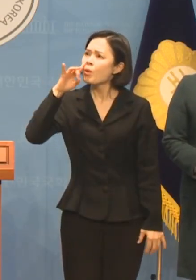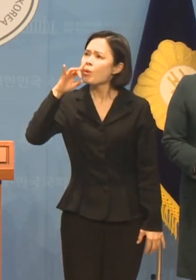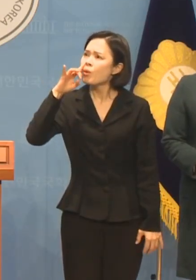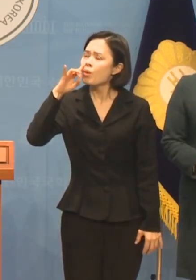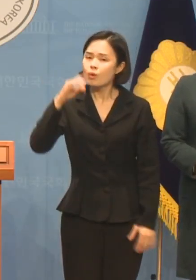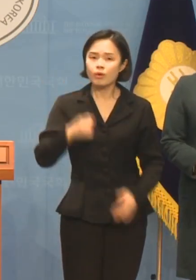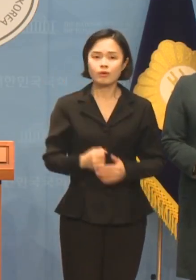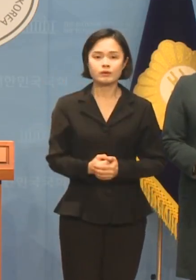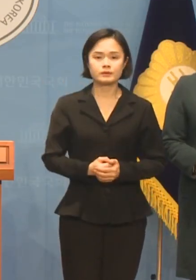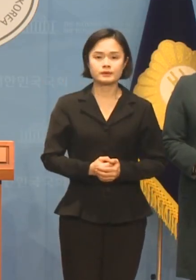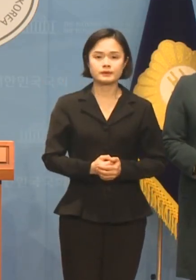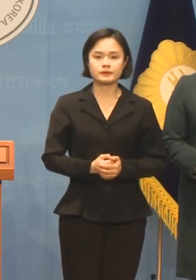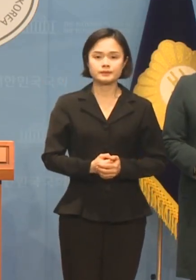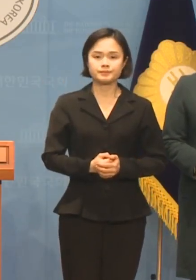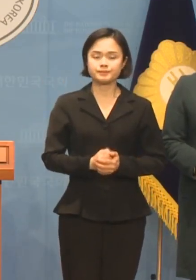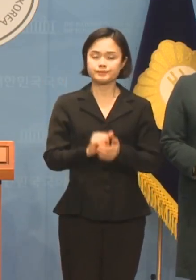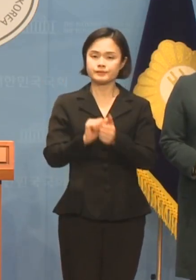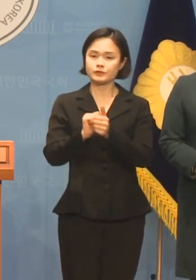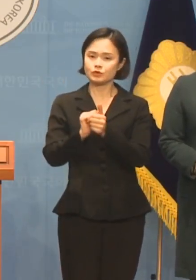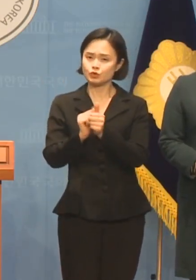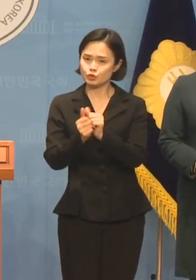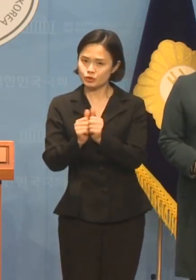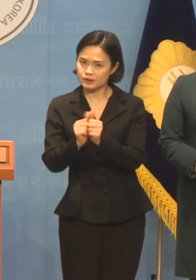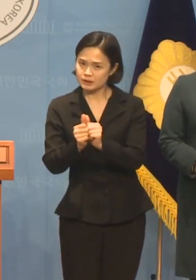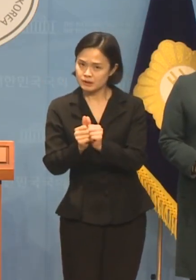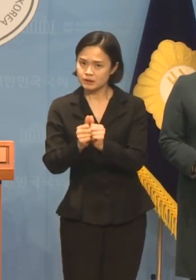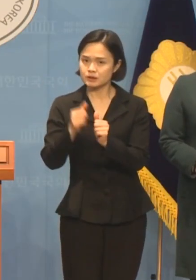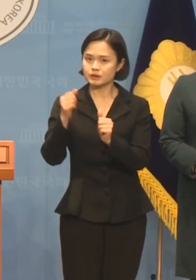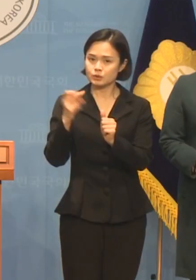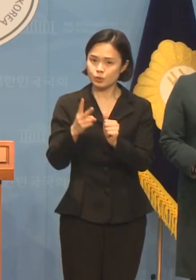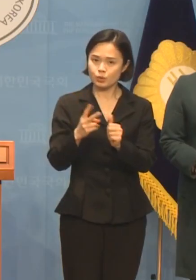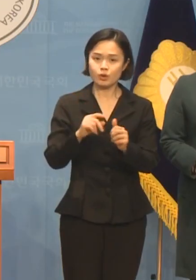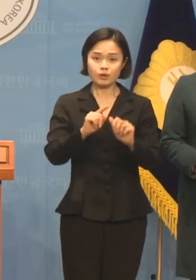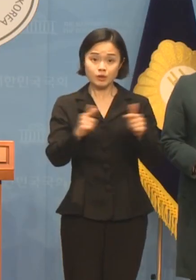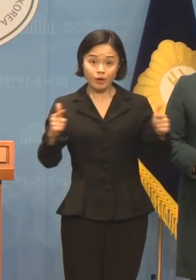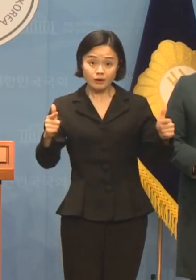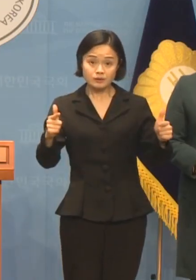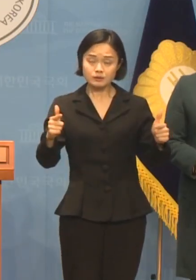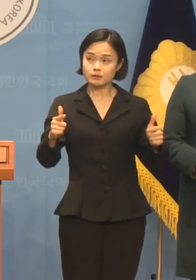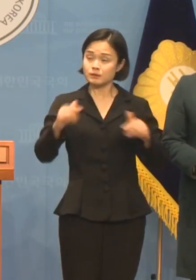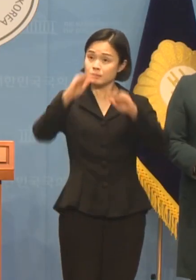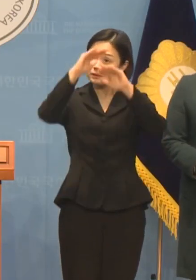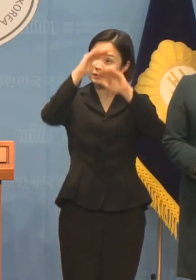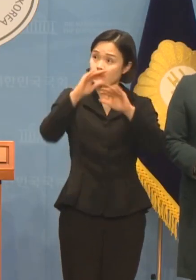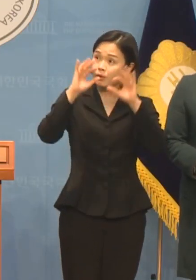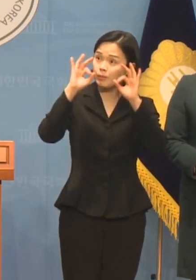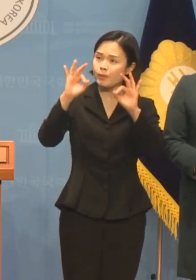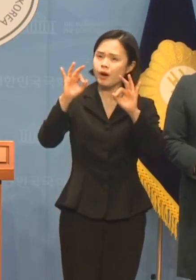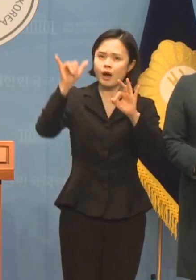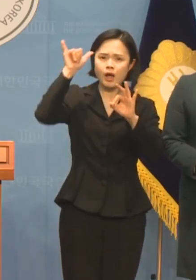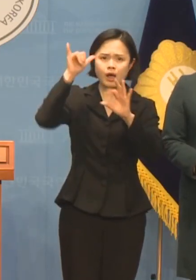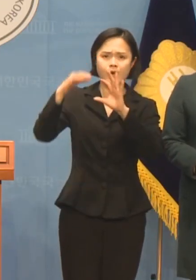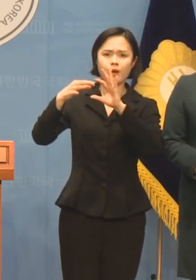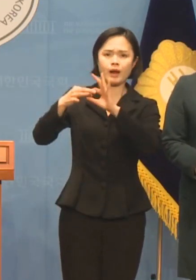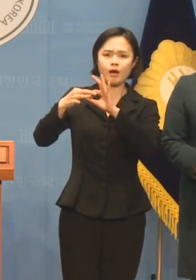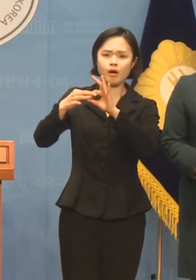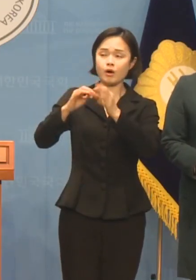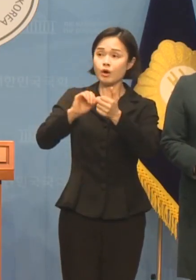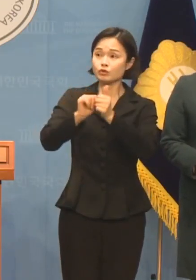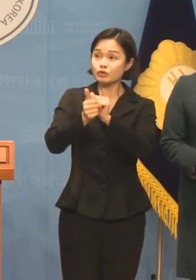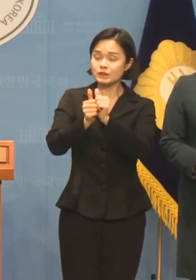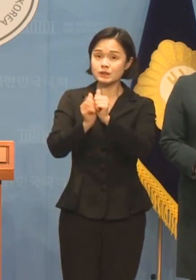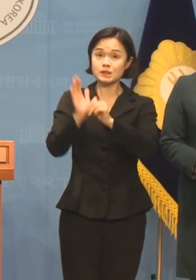이야기랄지 미국 전체 증시에 대한 이야기가 연휴 동안 언론 헤드라인을 장식했습니다. 그런데